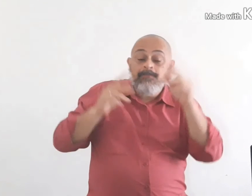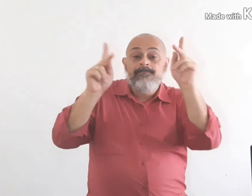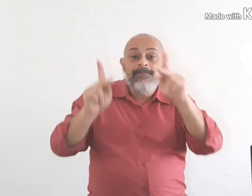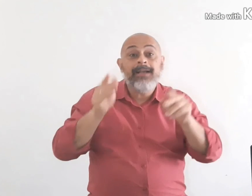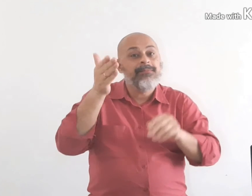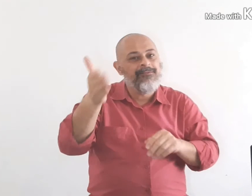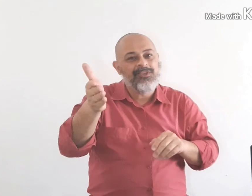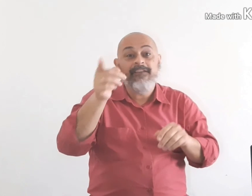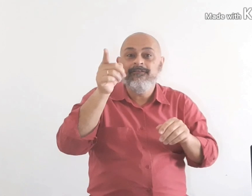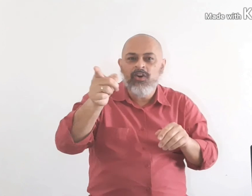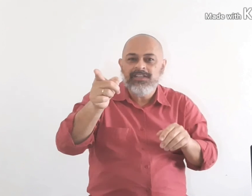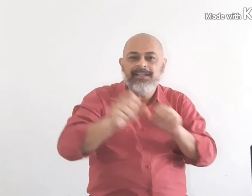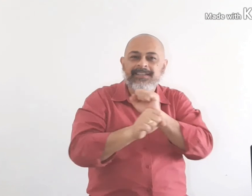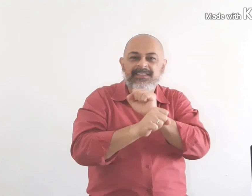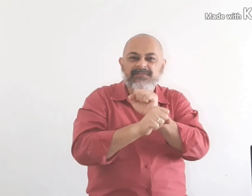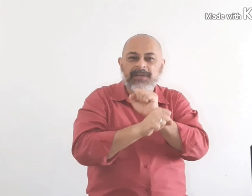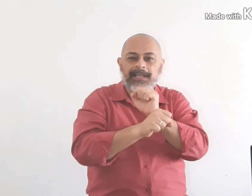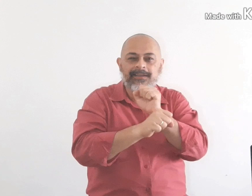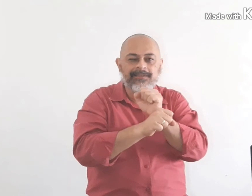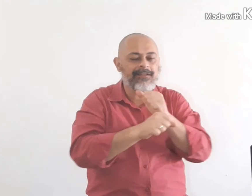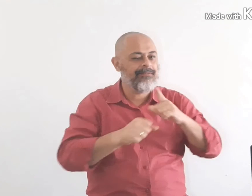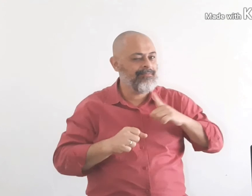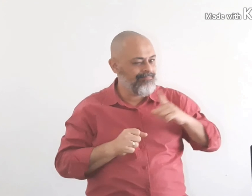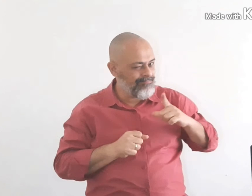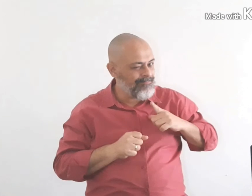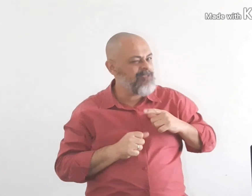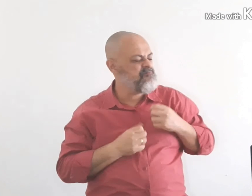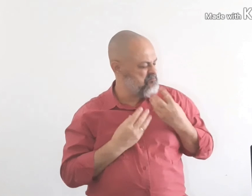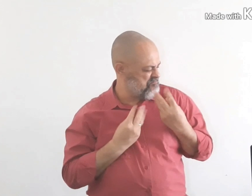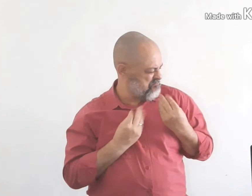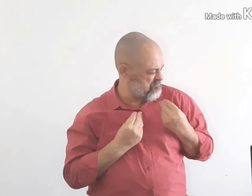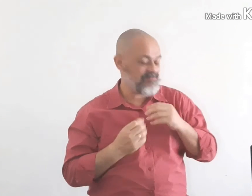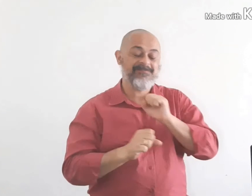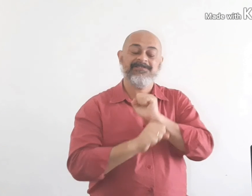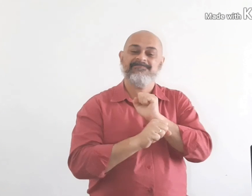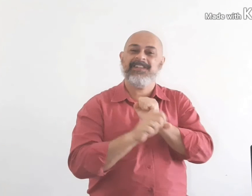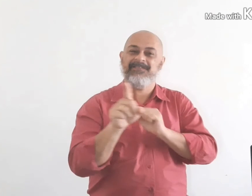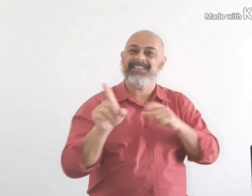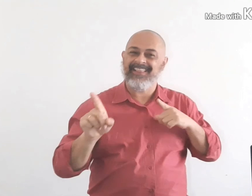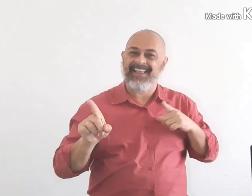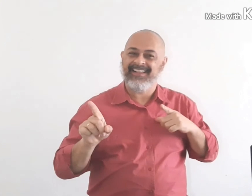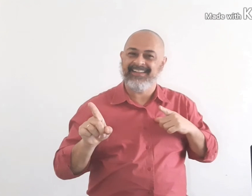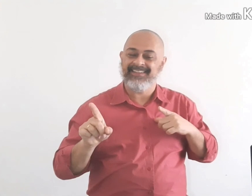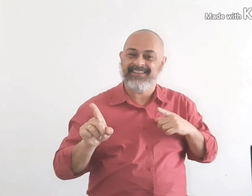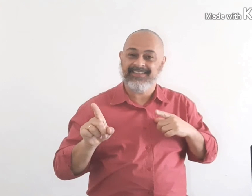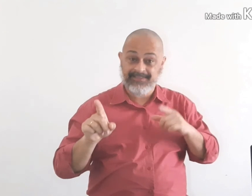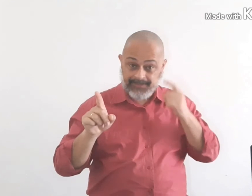ricos de esperança no poder do Espírito Santo. Qual o